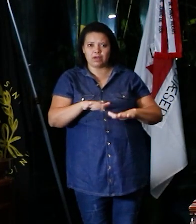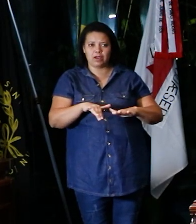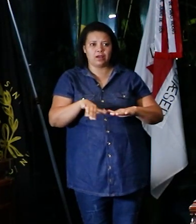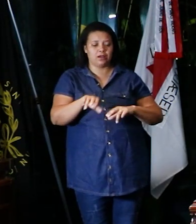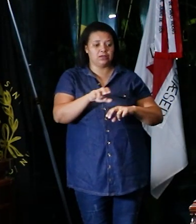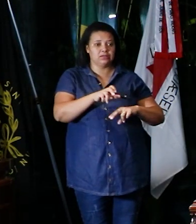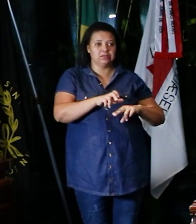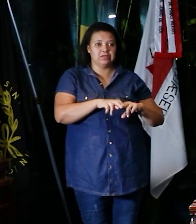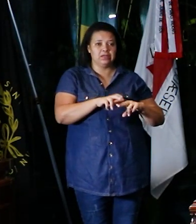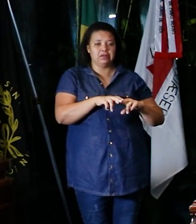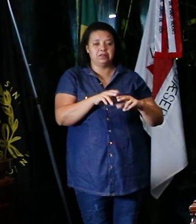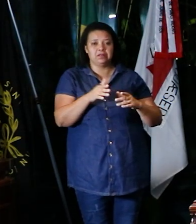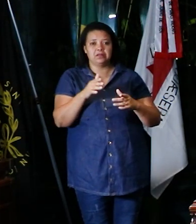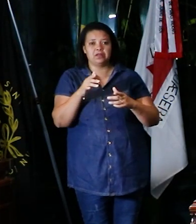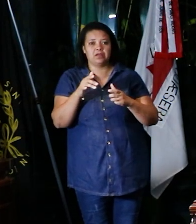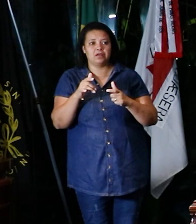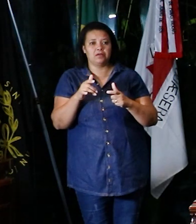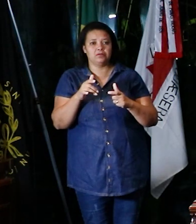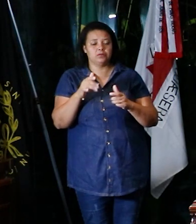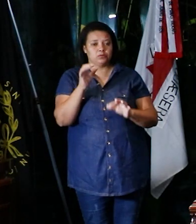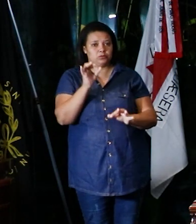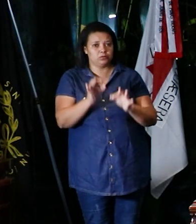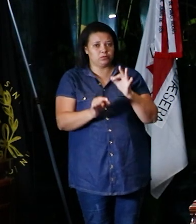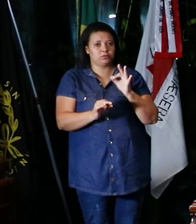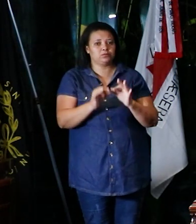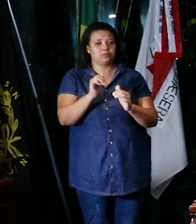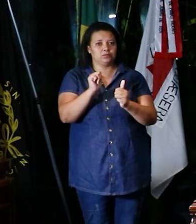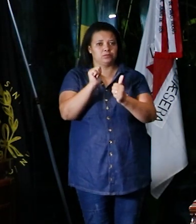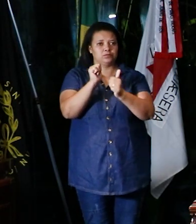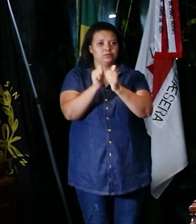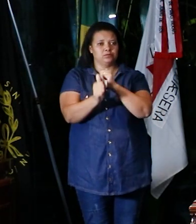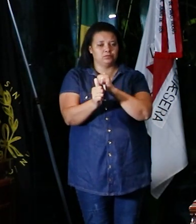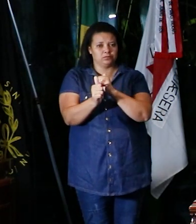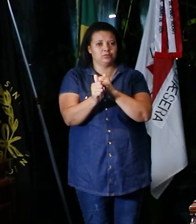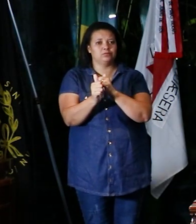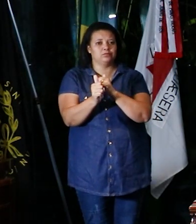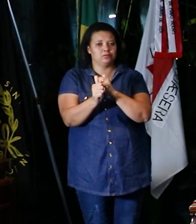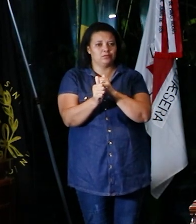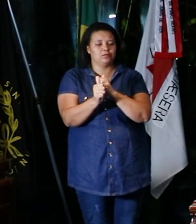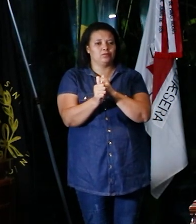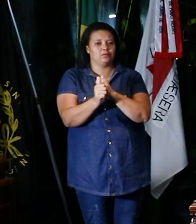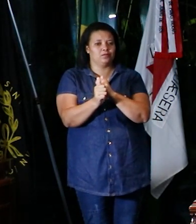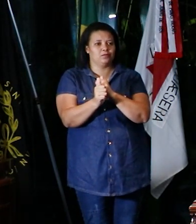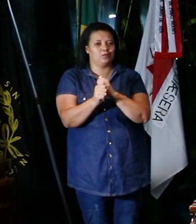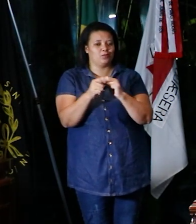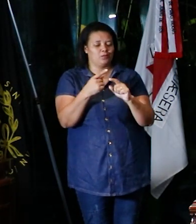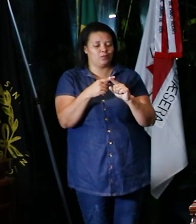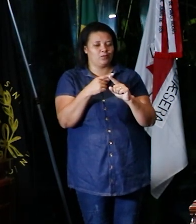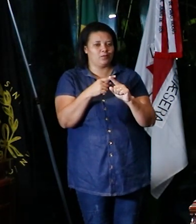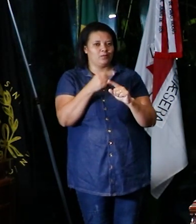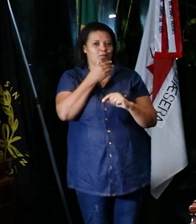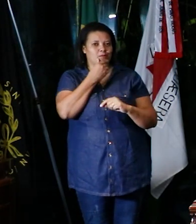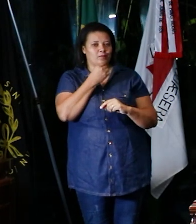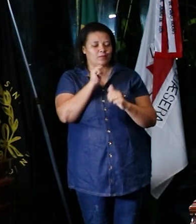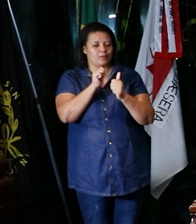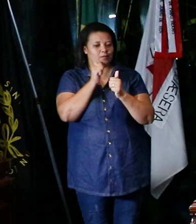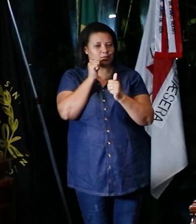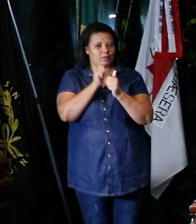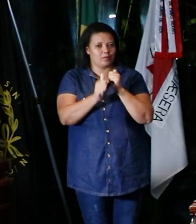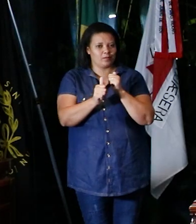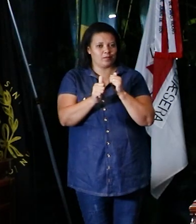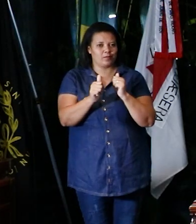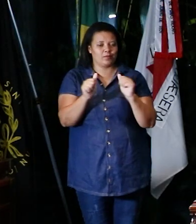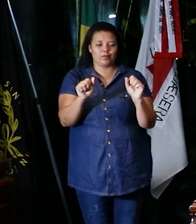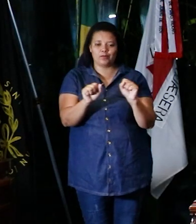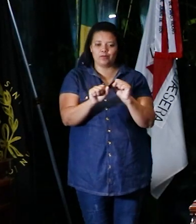nas grandes justas de atletas, que eram a glória da cidade. E